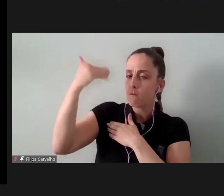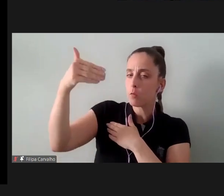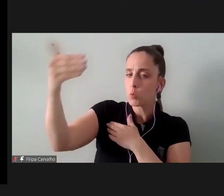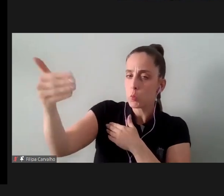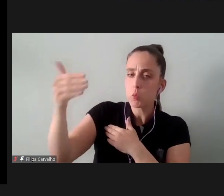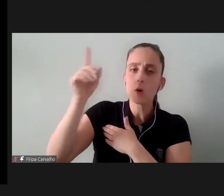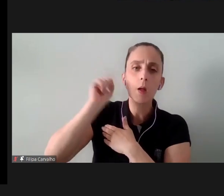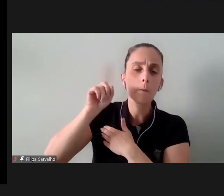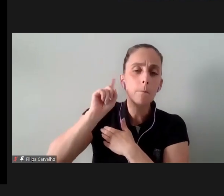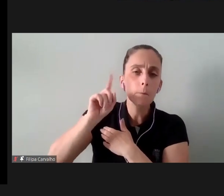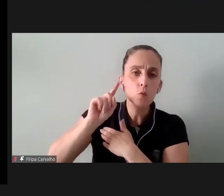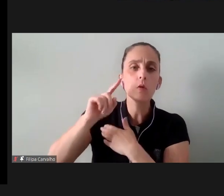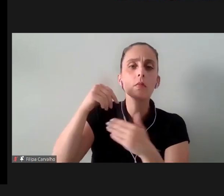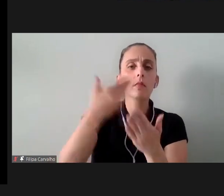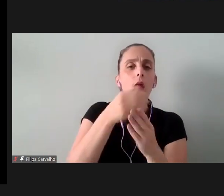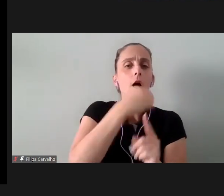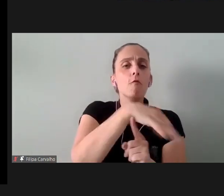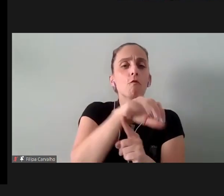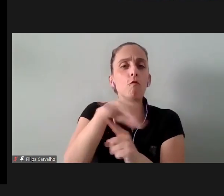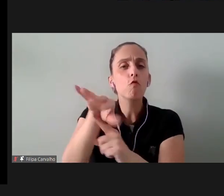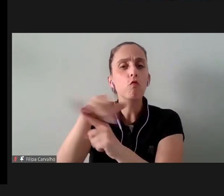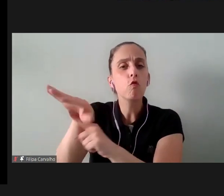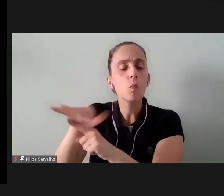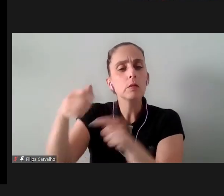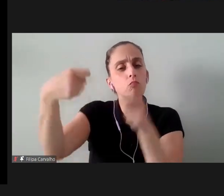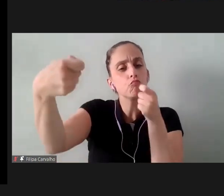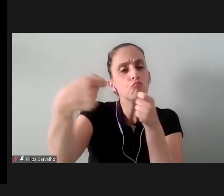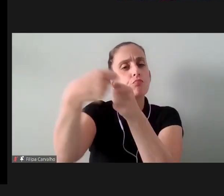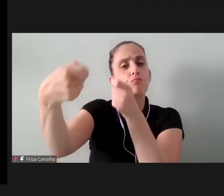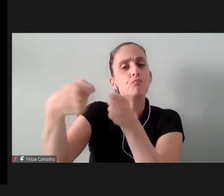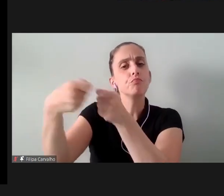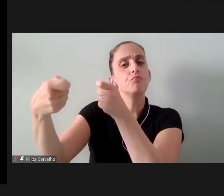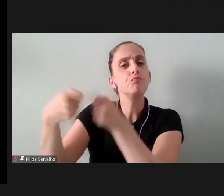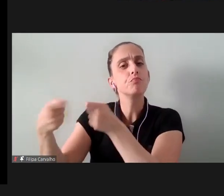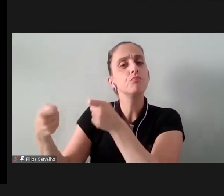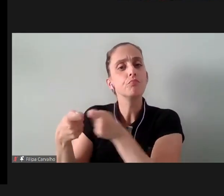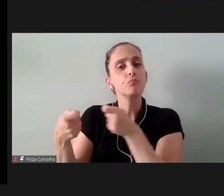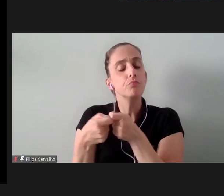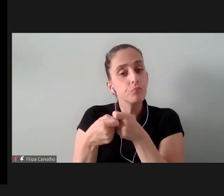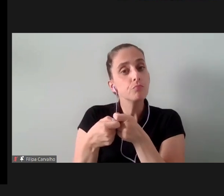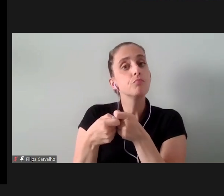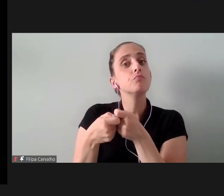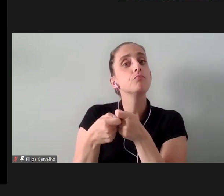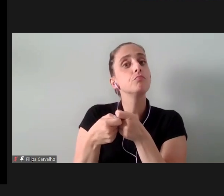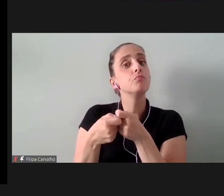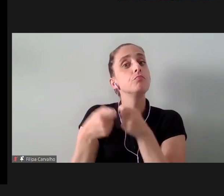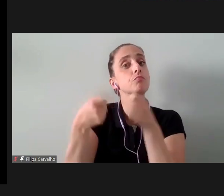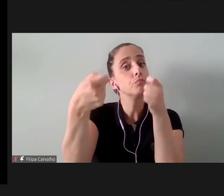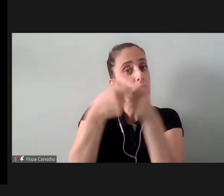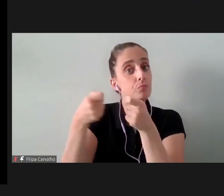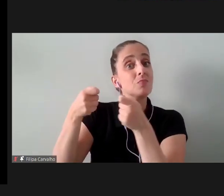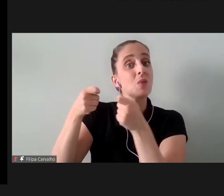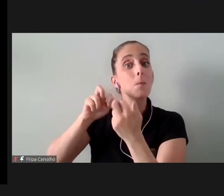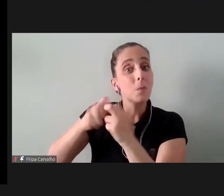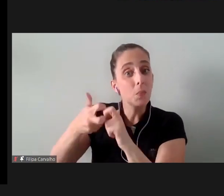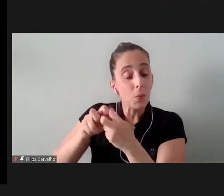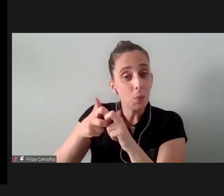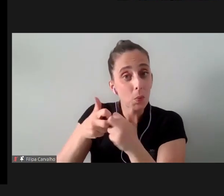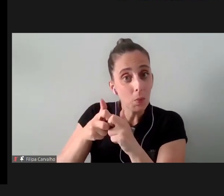também oferecer aqui, fazer ofertas formativas que deem conta dos